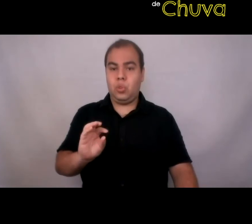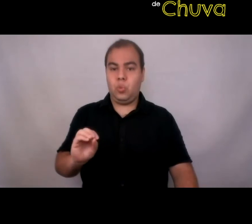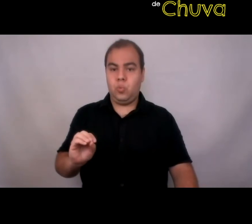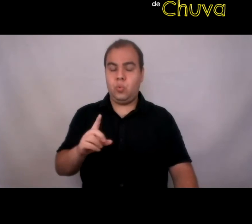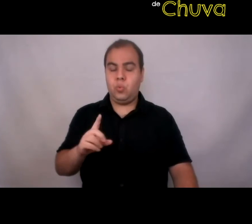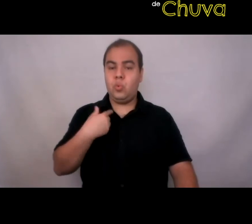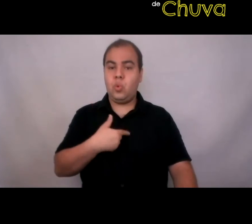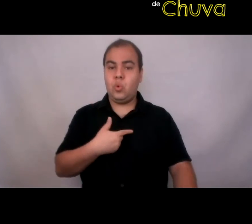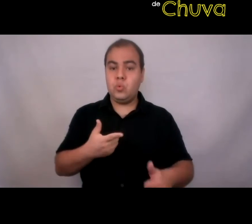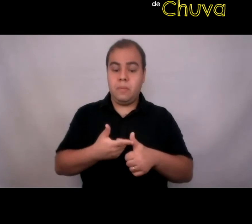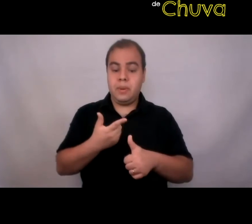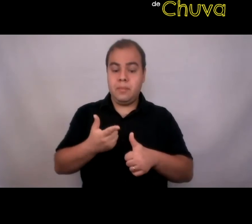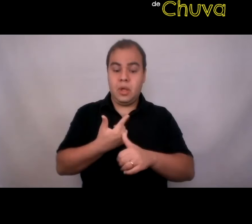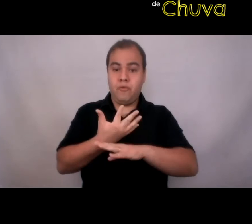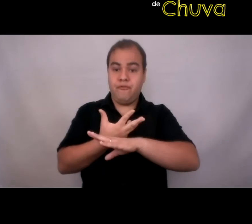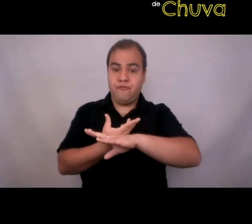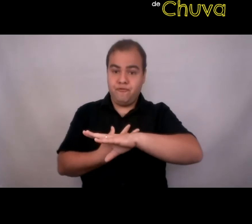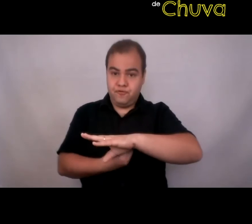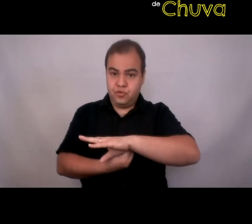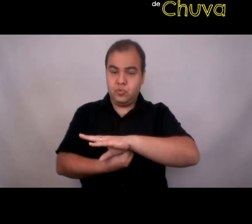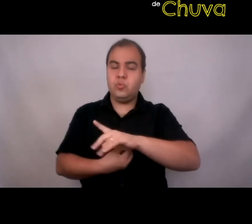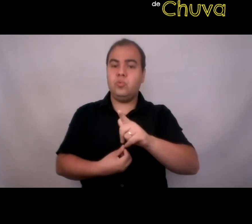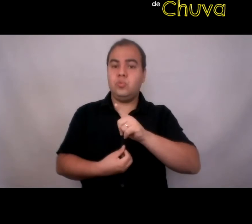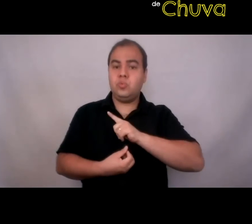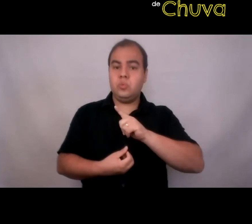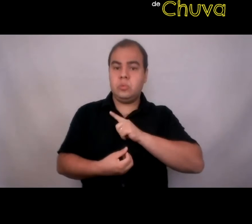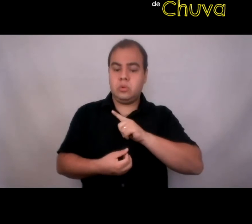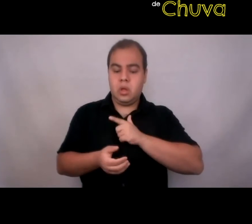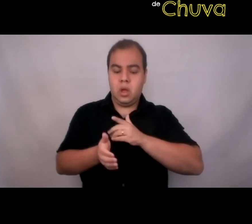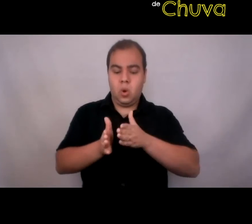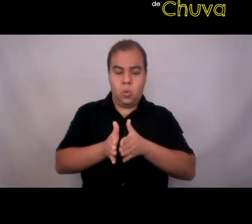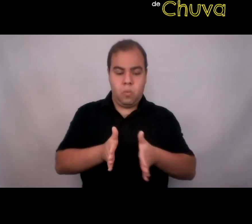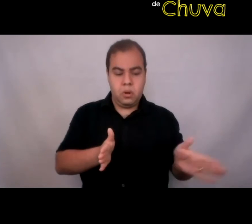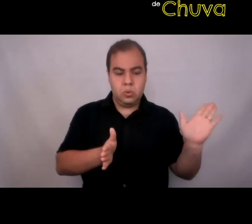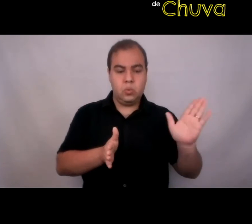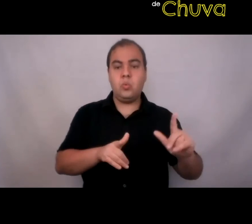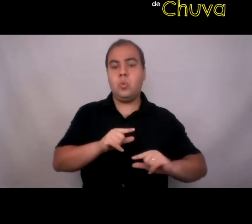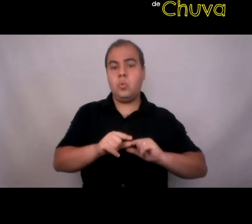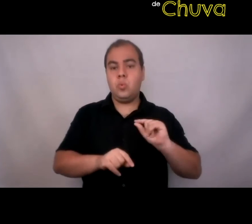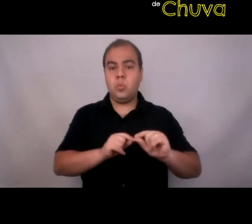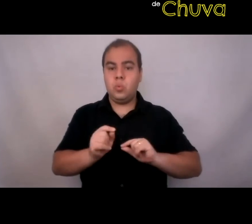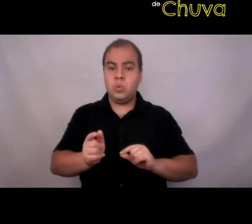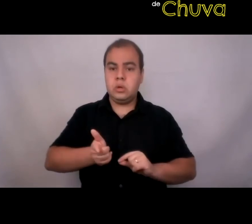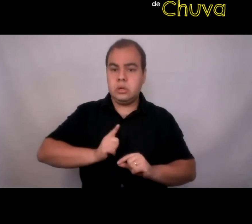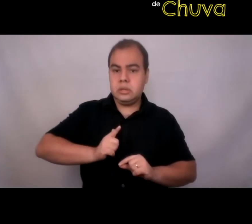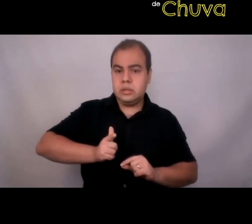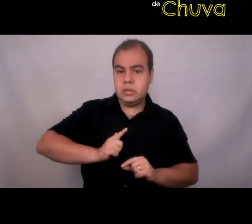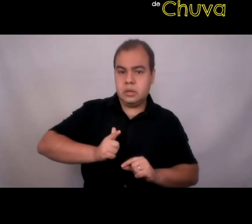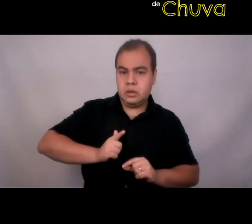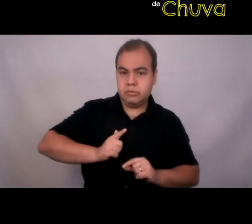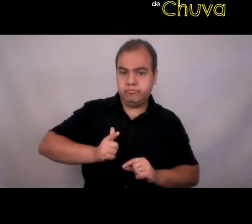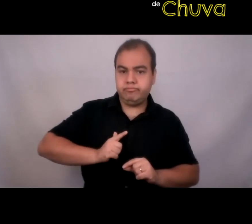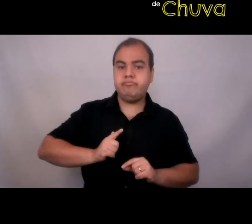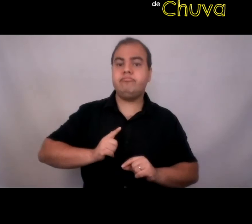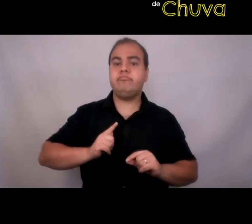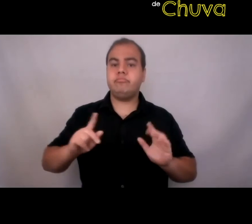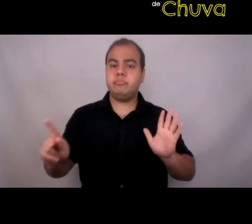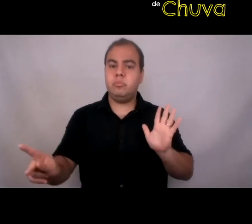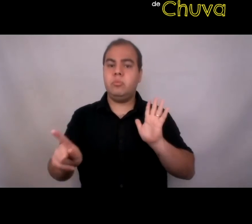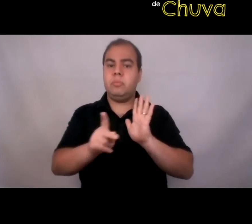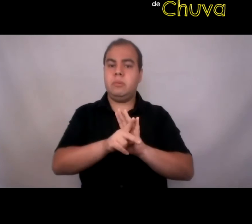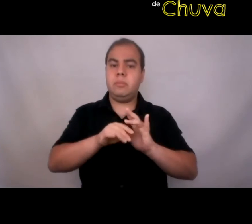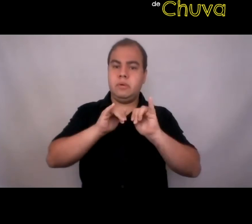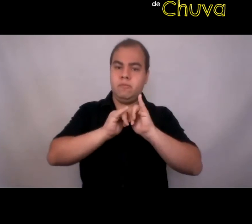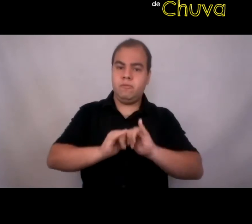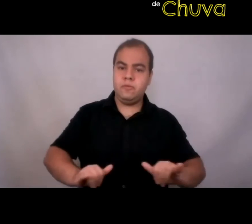primeiro filtro. Então, primeiro a gente tem a cobertura do substrato, que é aquele material seco, e aí a gente tem o substrato propriamente dito, que é uma mistura de